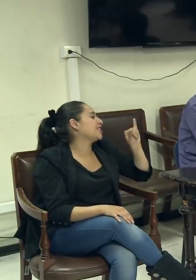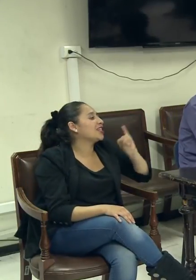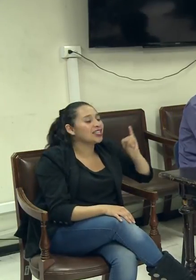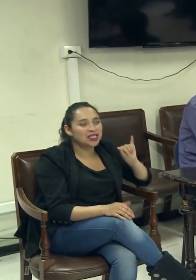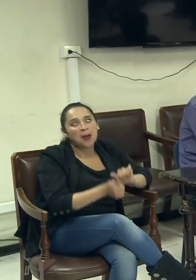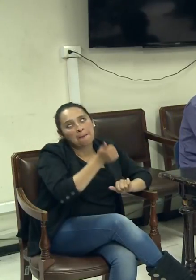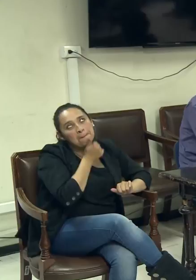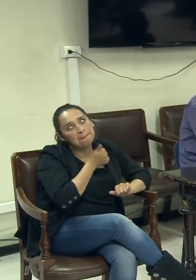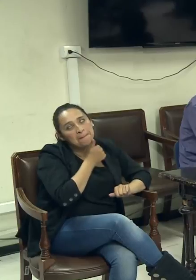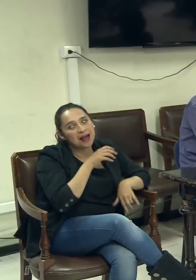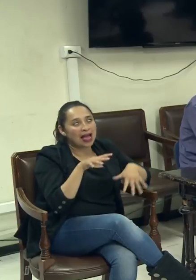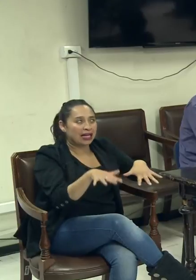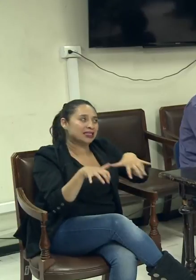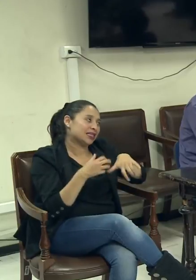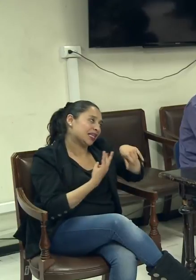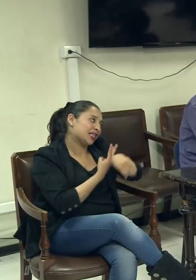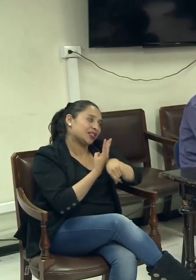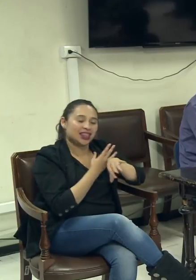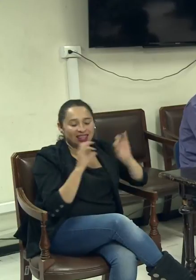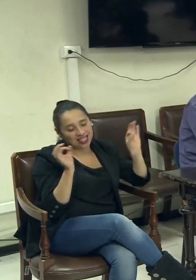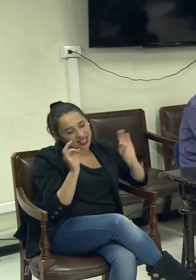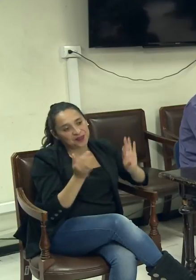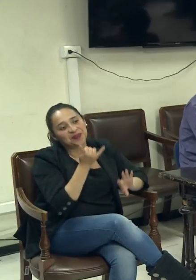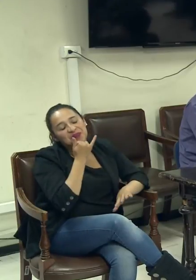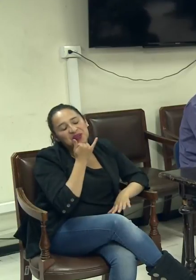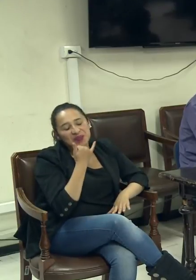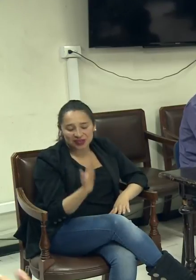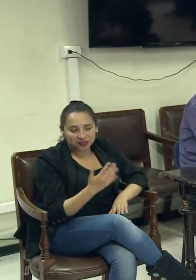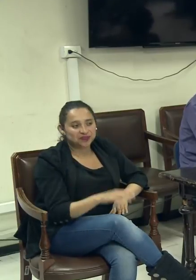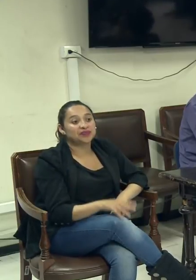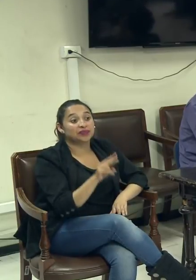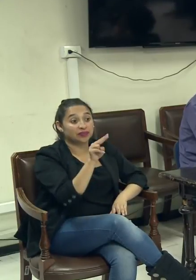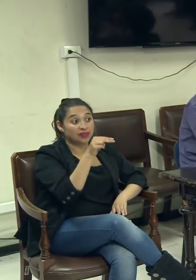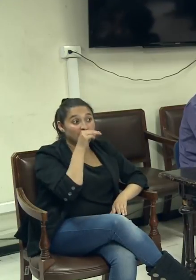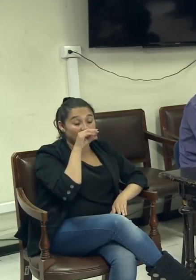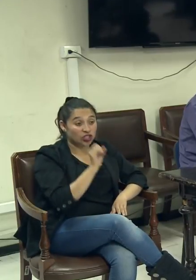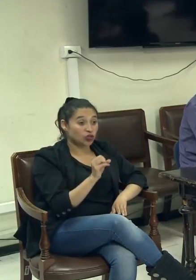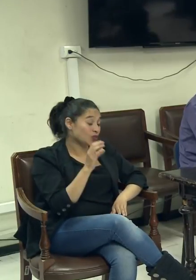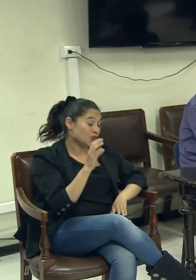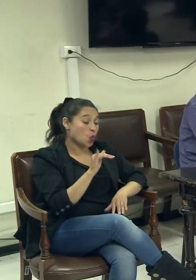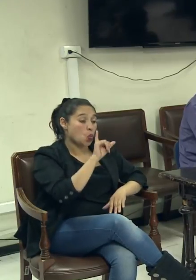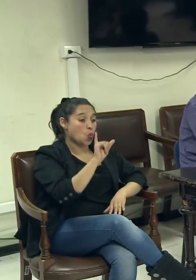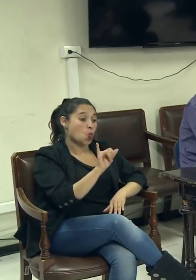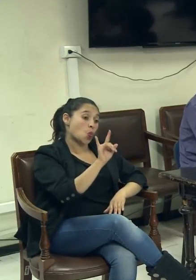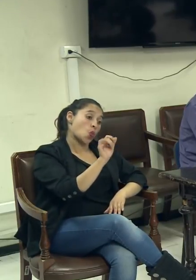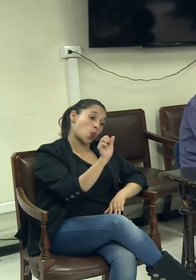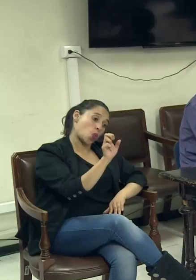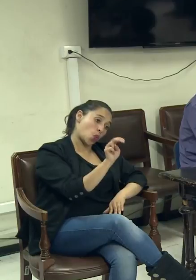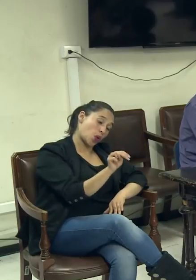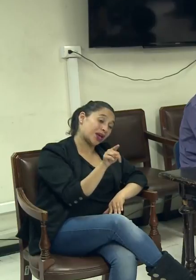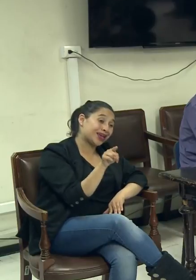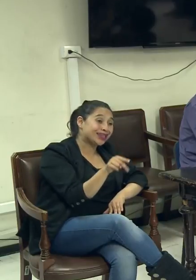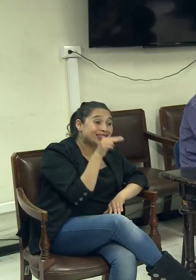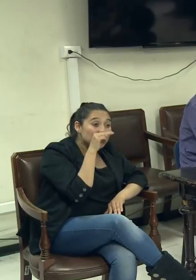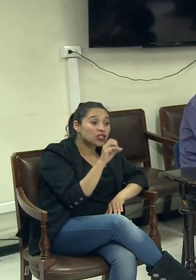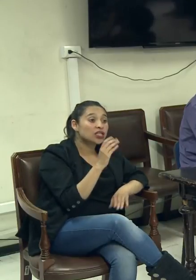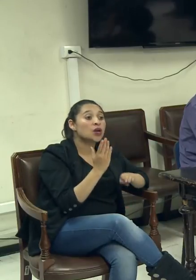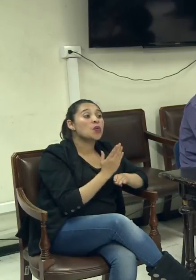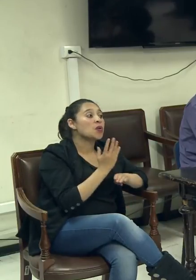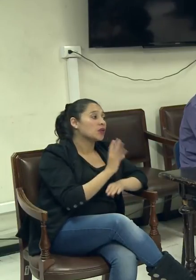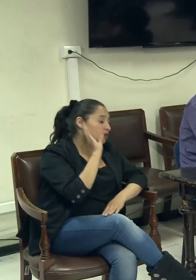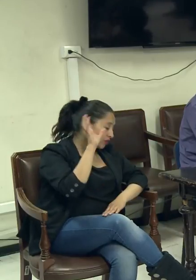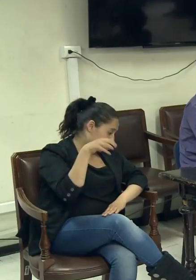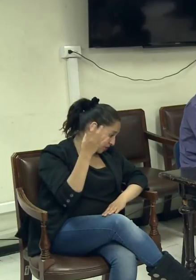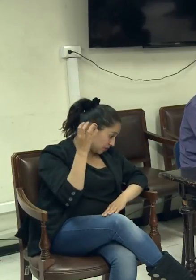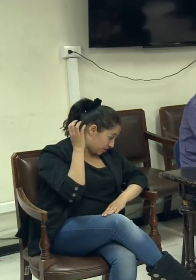fue muy interesante porque entonces decidieron, imagínense la importancia del juego, una de ustedes estaba haciendo una tesis sobre